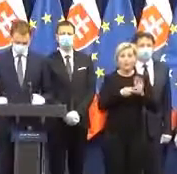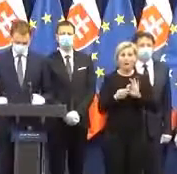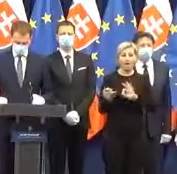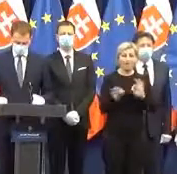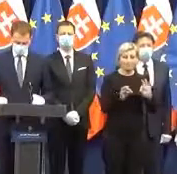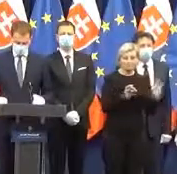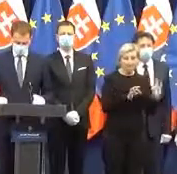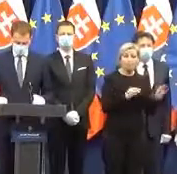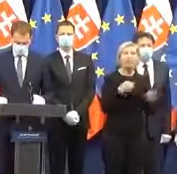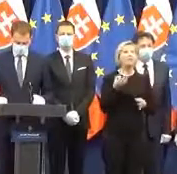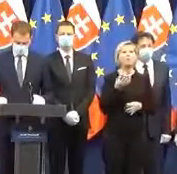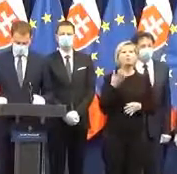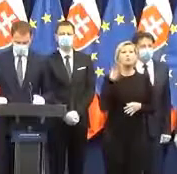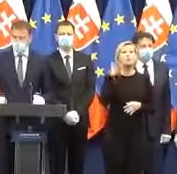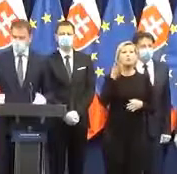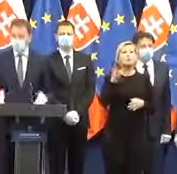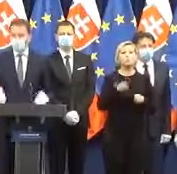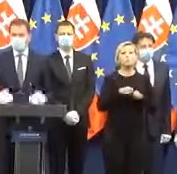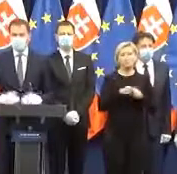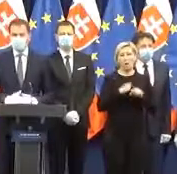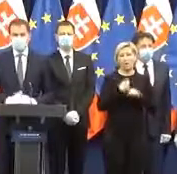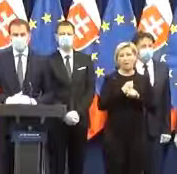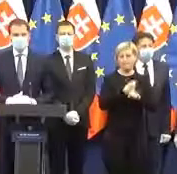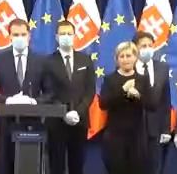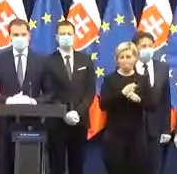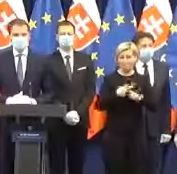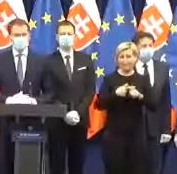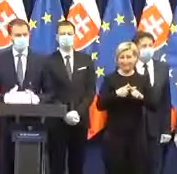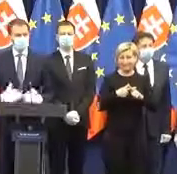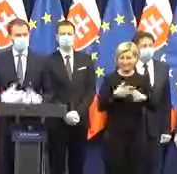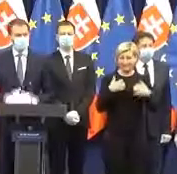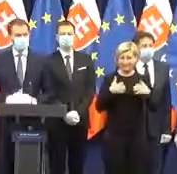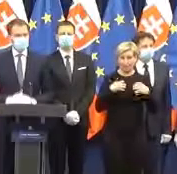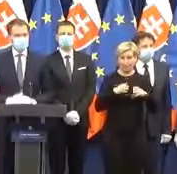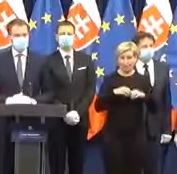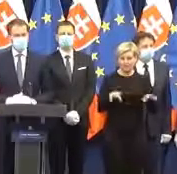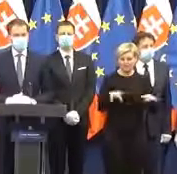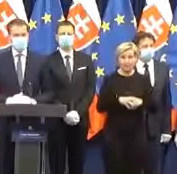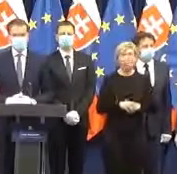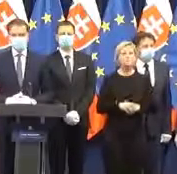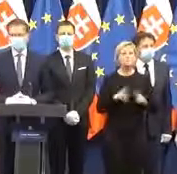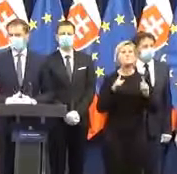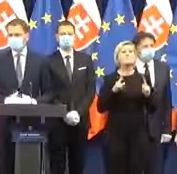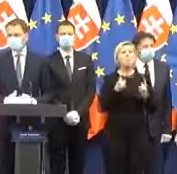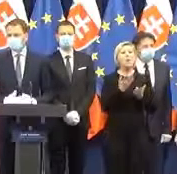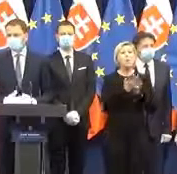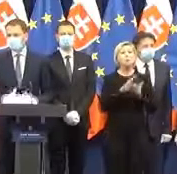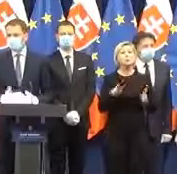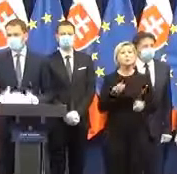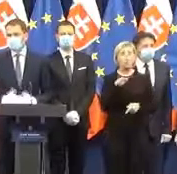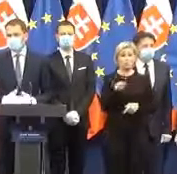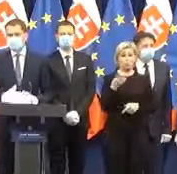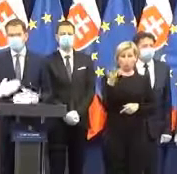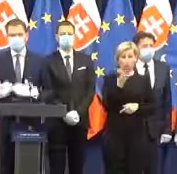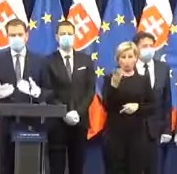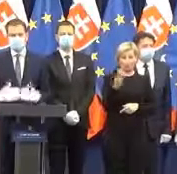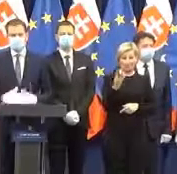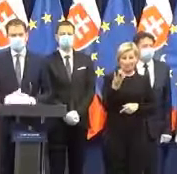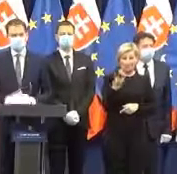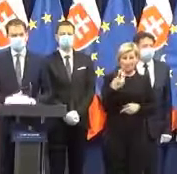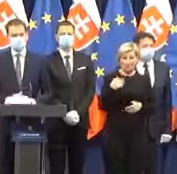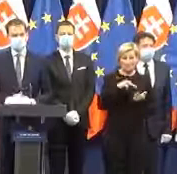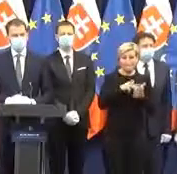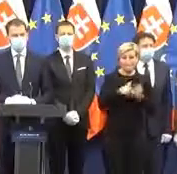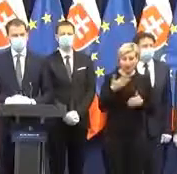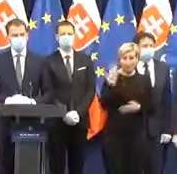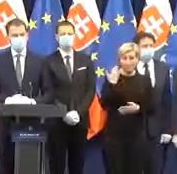touto krízou. Plánovali sme pôvodne skončiť už o 4:00 tu pred vami stáť. Viete, že ten čas je o dosť